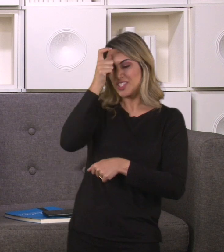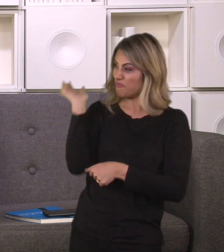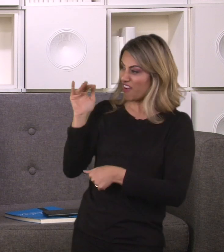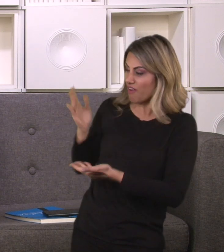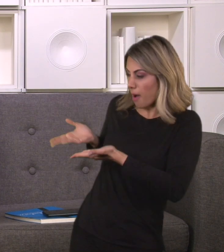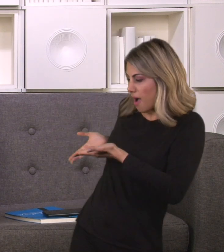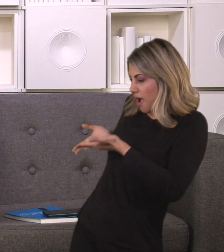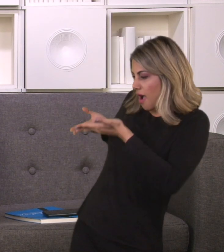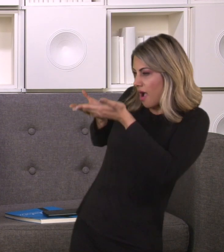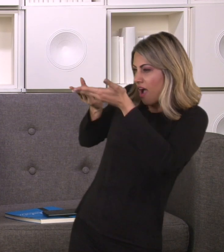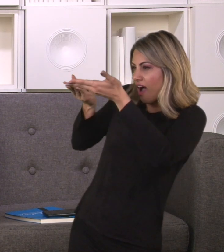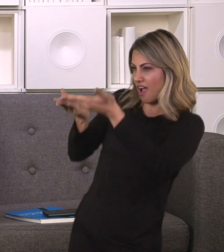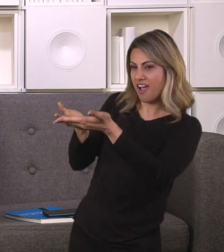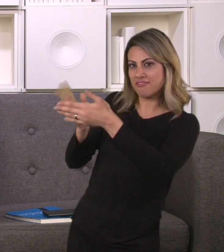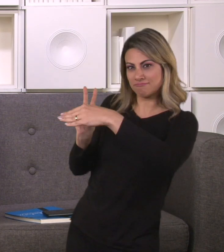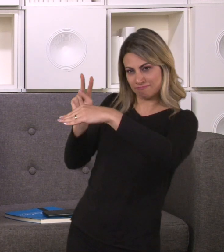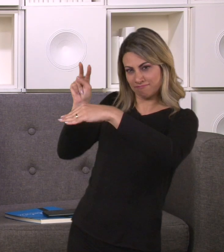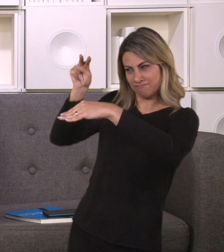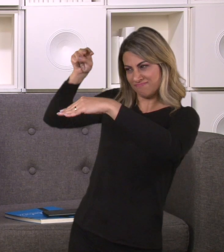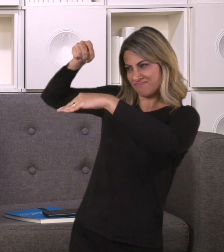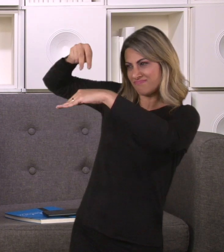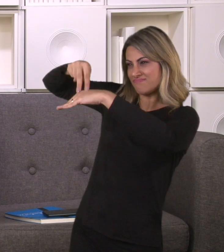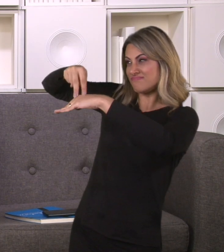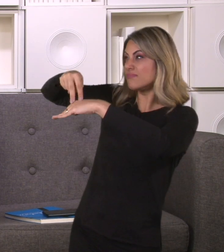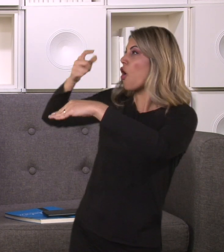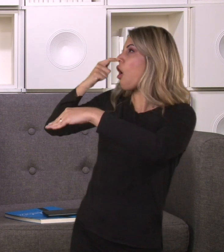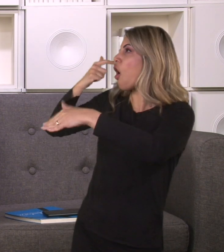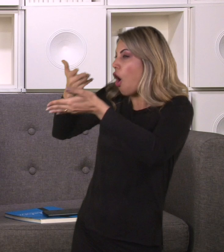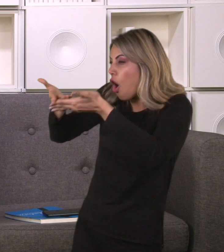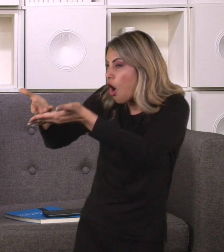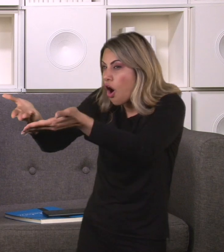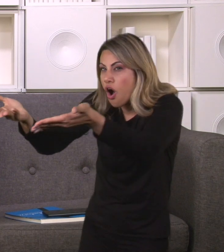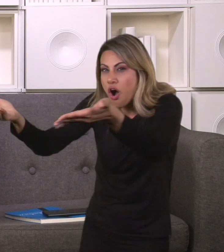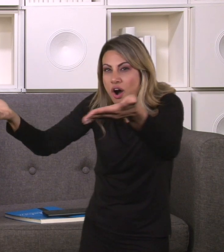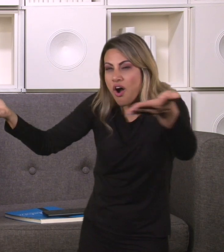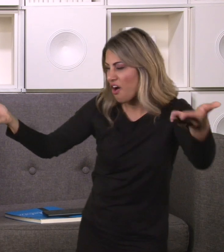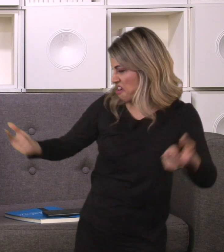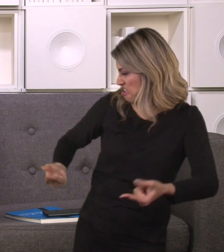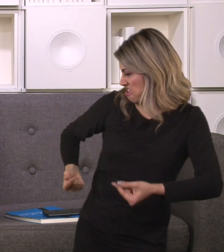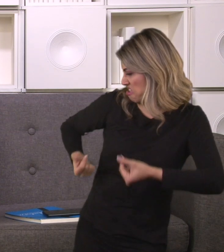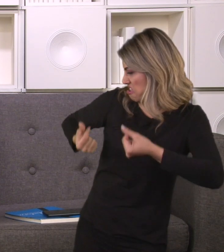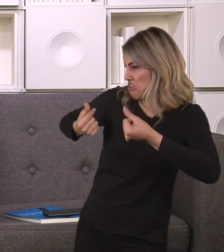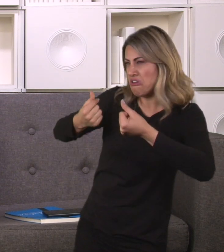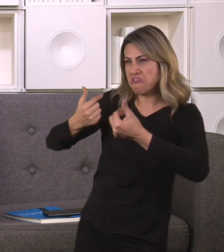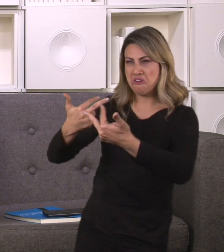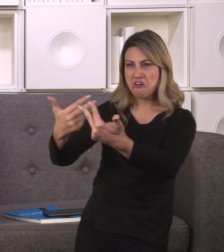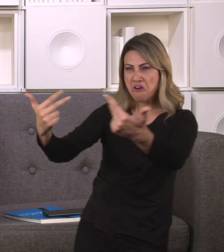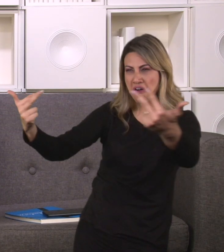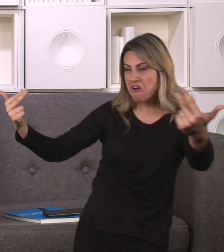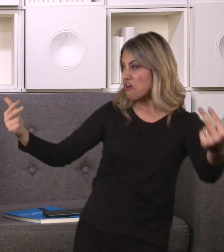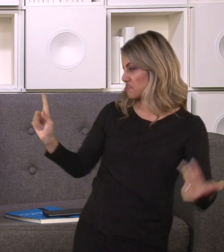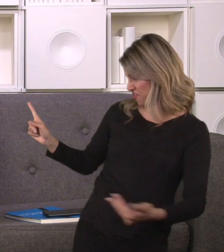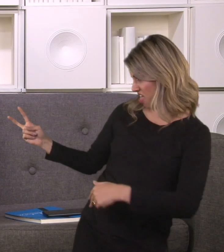mostra todos os reinos do mundo, como se colocasse Jesus diante de uma vitrine, dizendo, olha, tudo isso aí pode ser seu. É um apelo